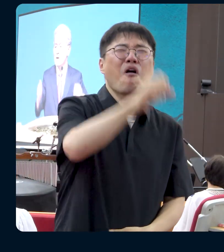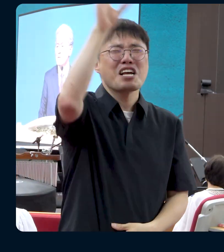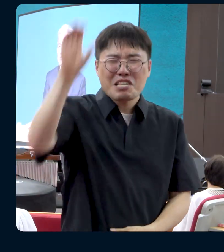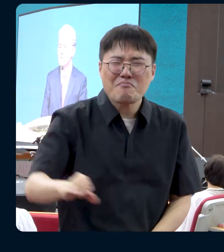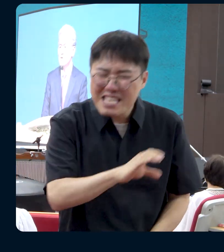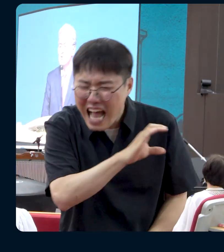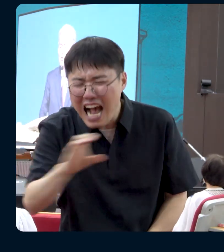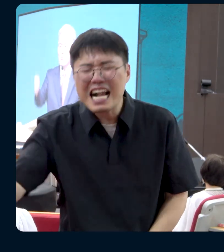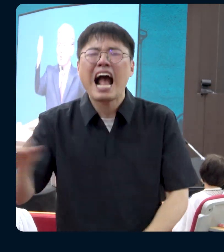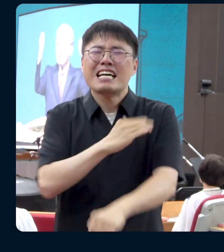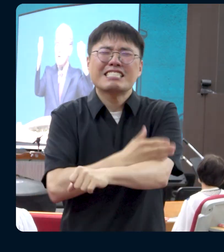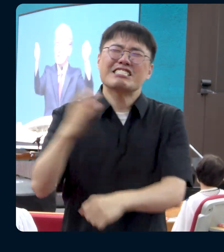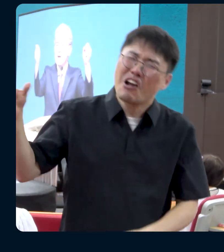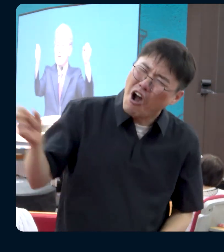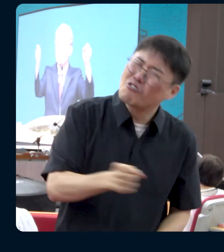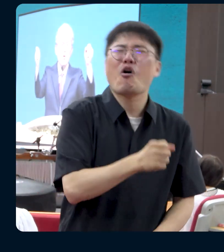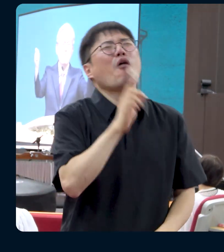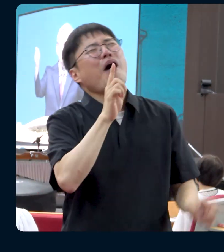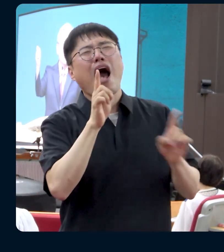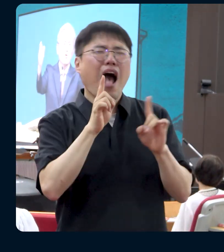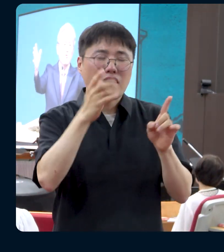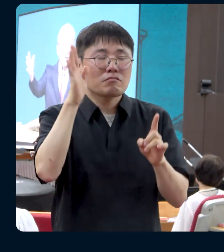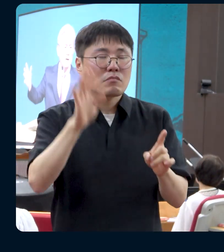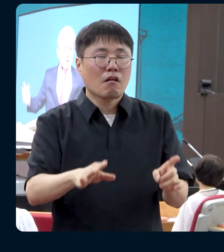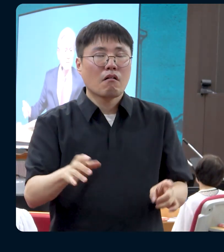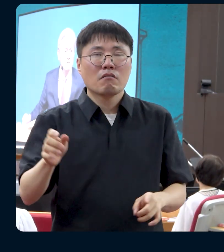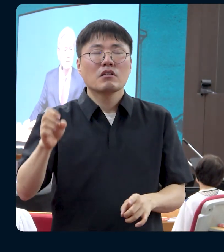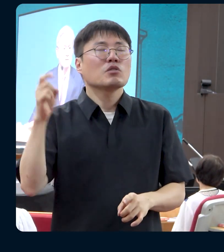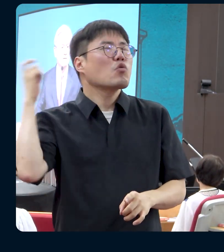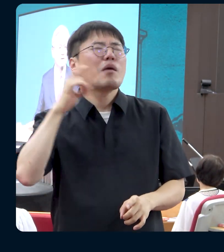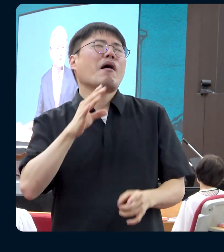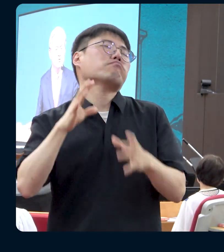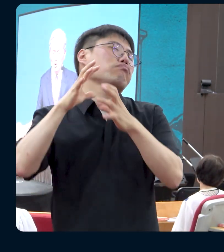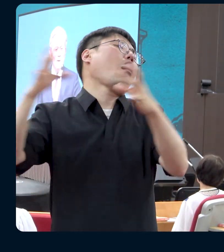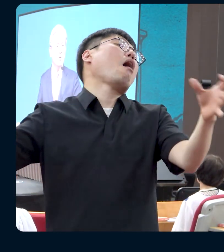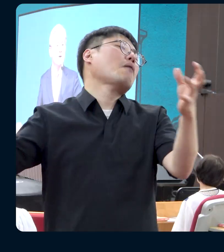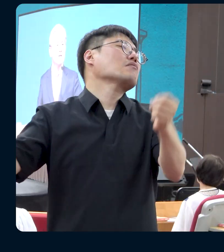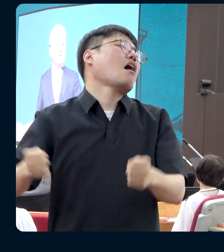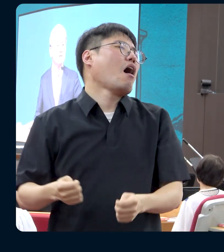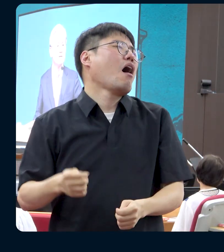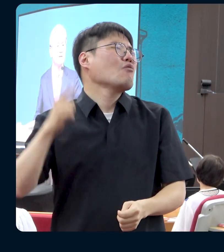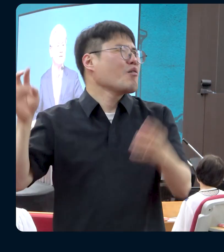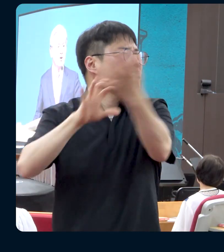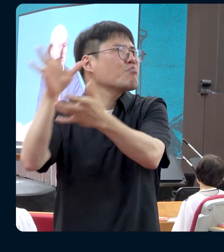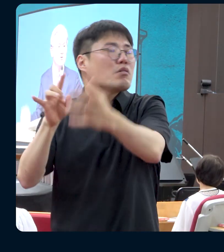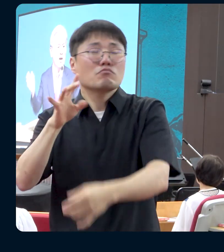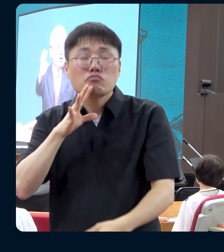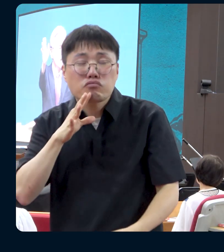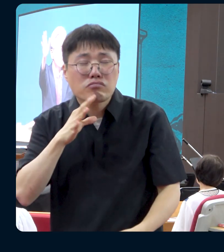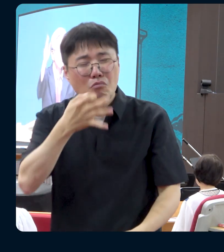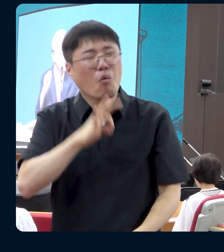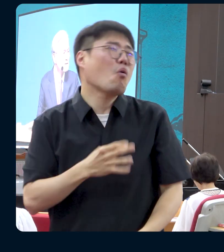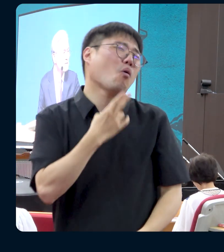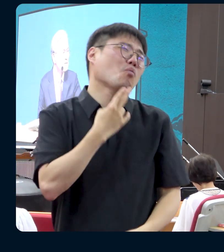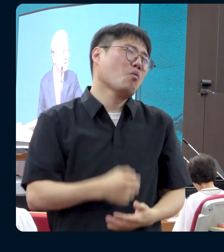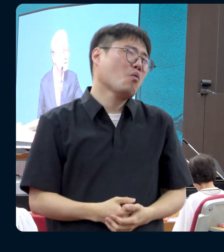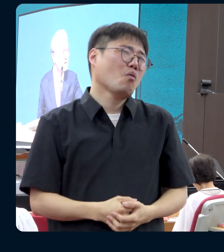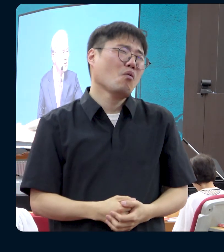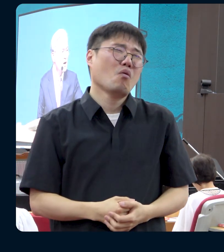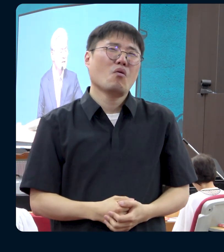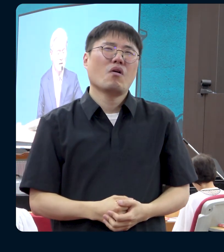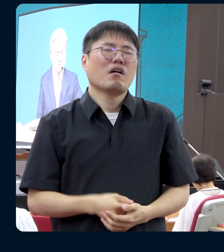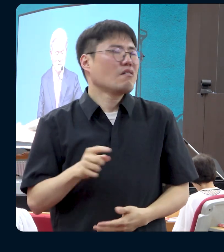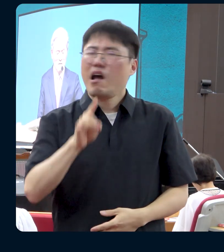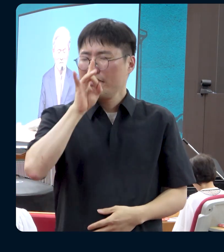뭐 십자가로 능력으로 보혈을 하는데 뿅망치가 너무 많아. 소리만 열어나지 전혀 해결이